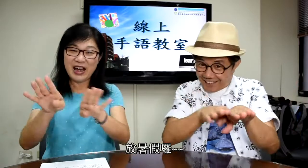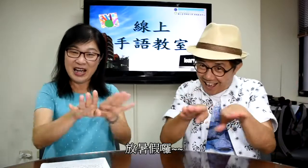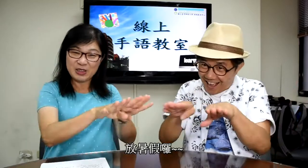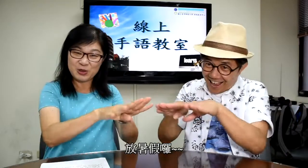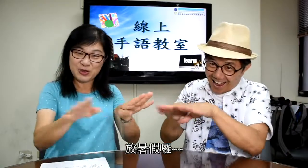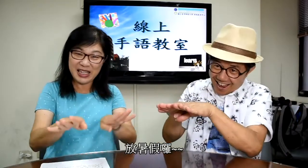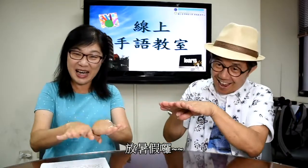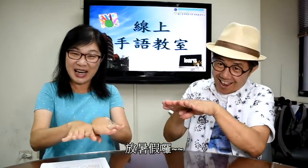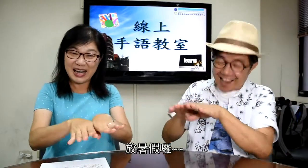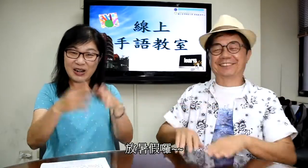放暑假喽！